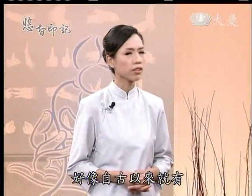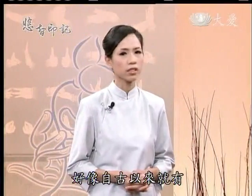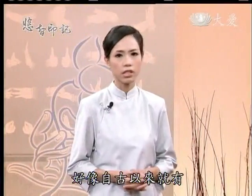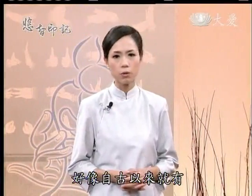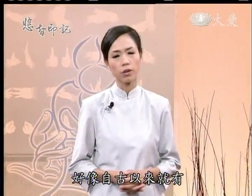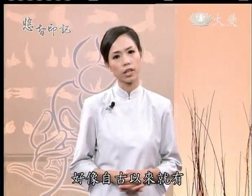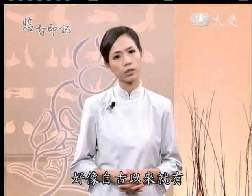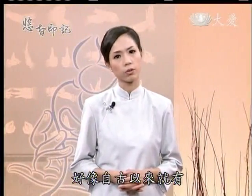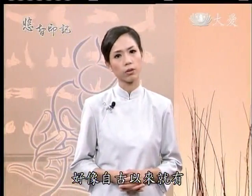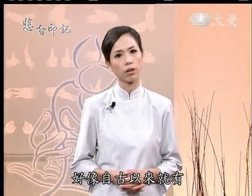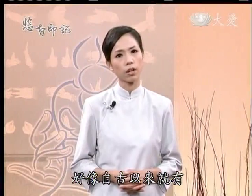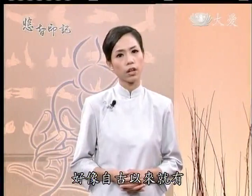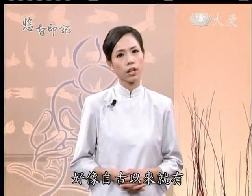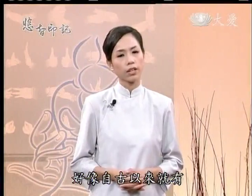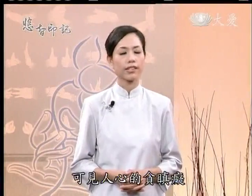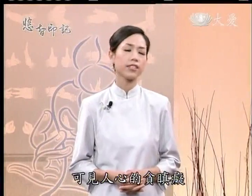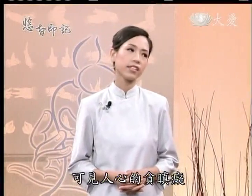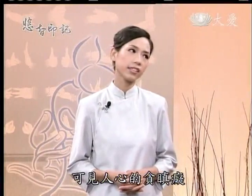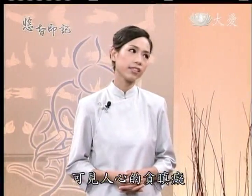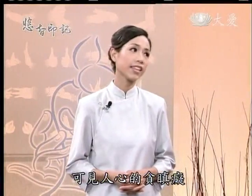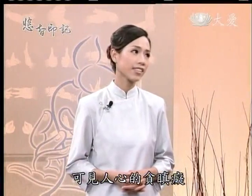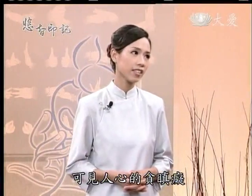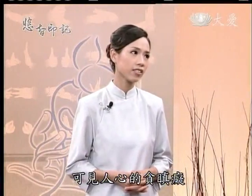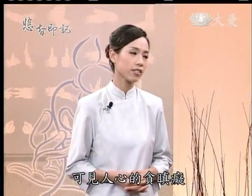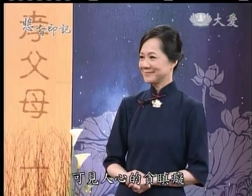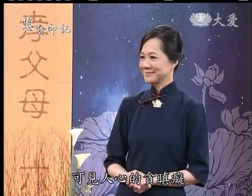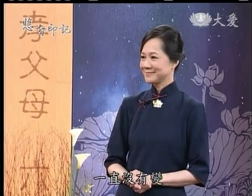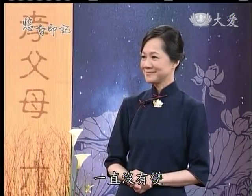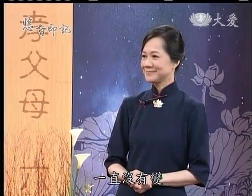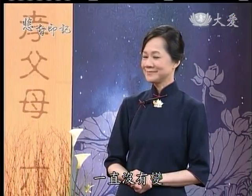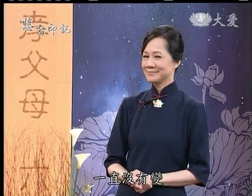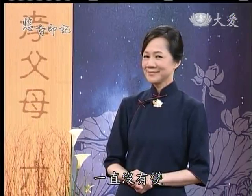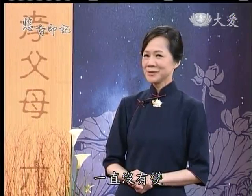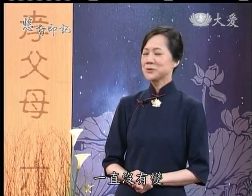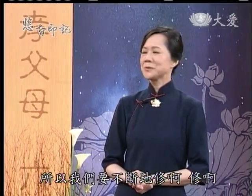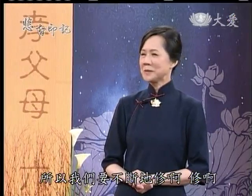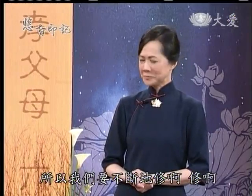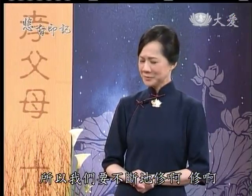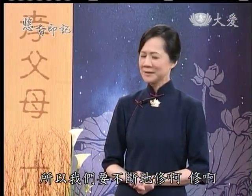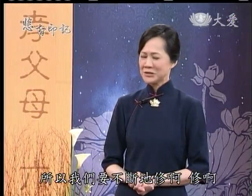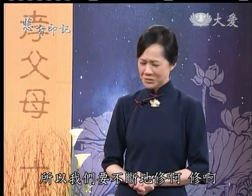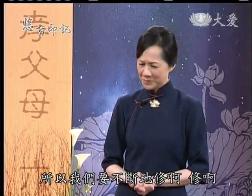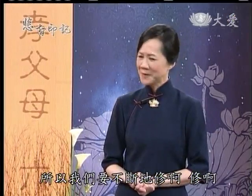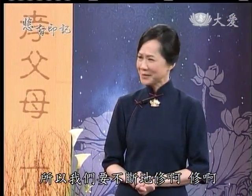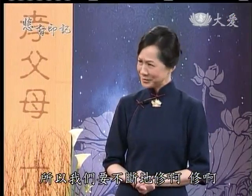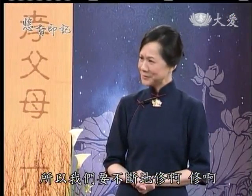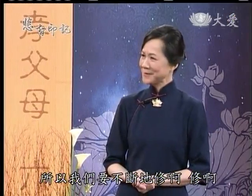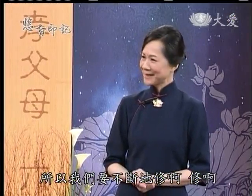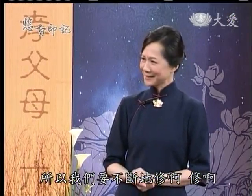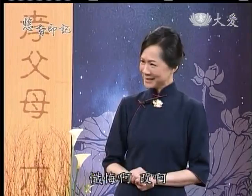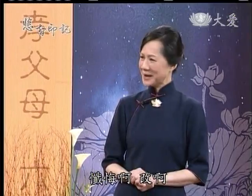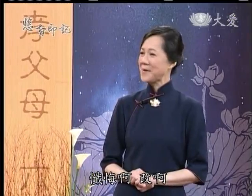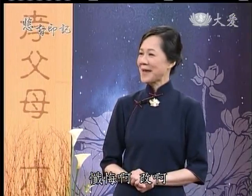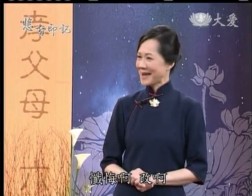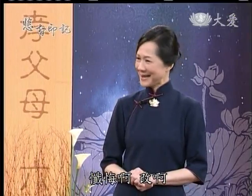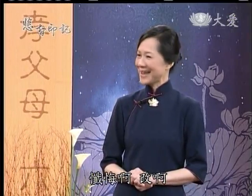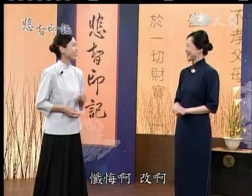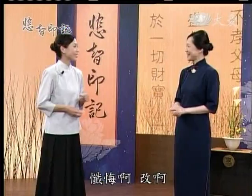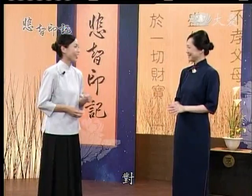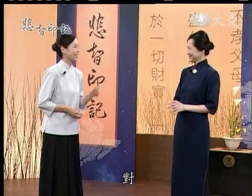好像自古以来就有，可见人心的贪嗔痴一直没有变， 所以我们要不断的修啊修啊， 所以接下来